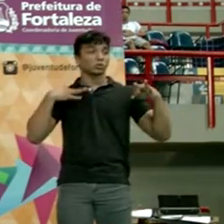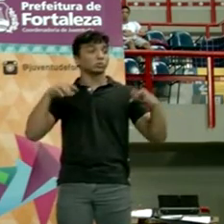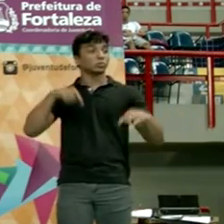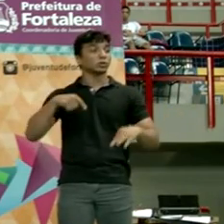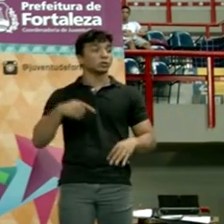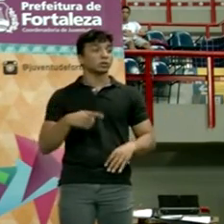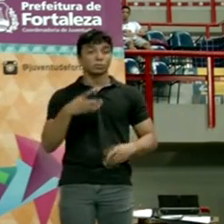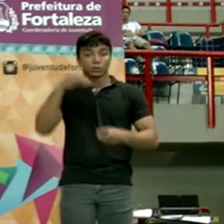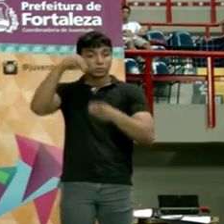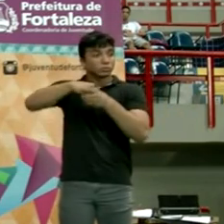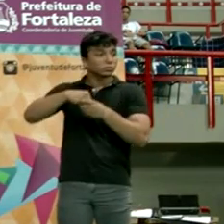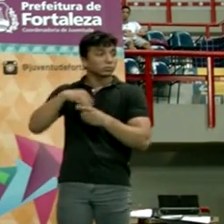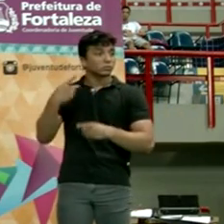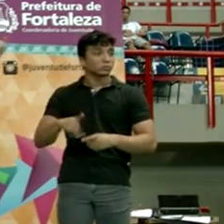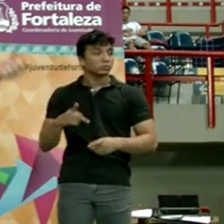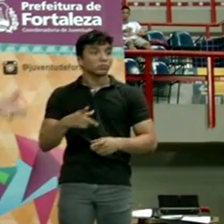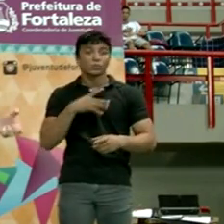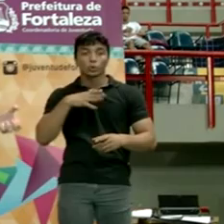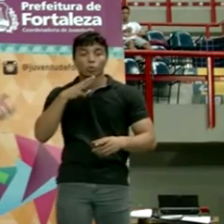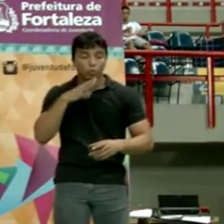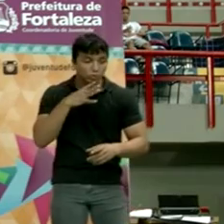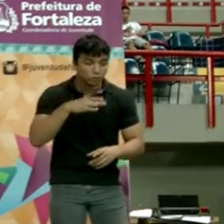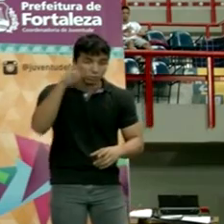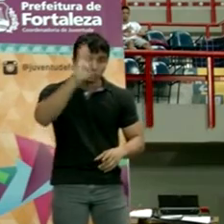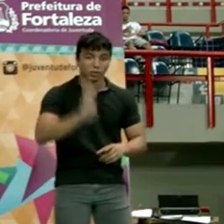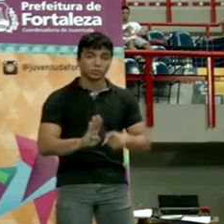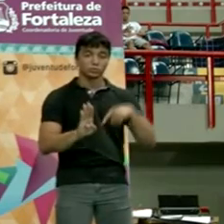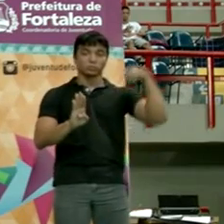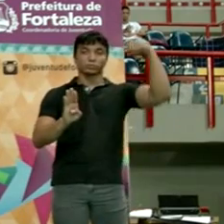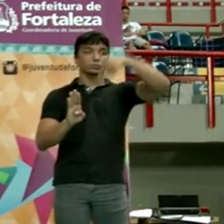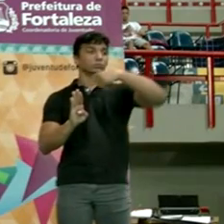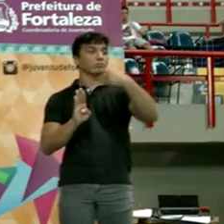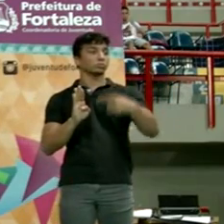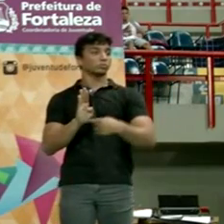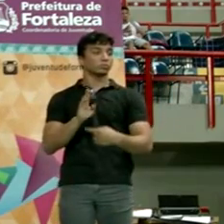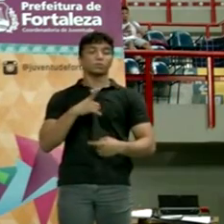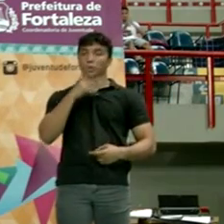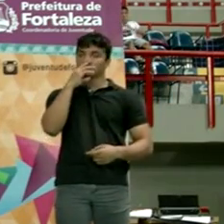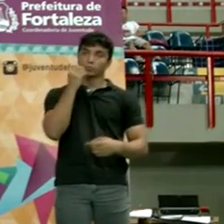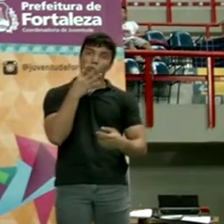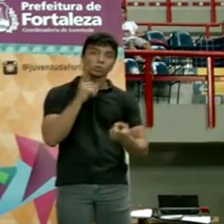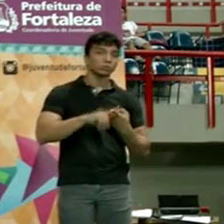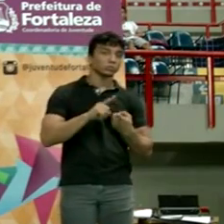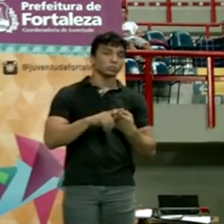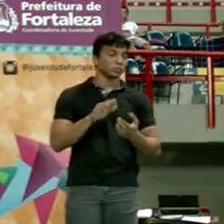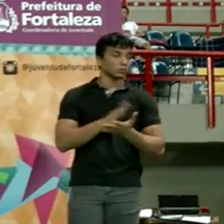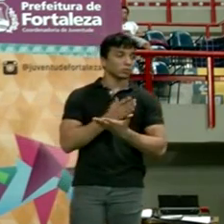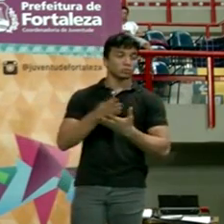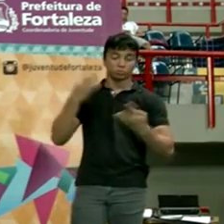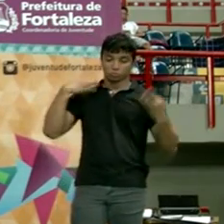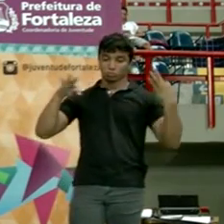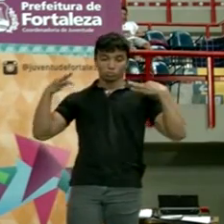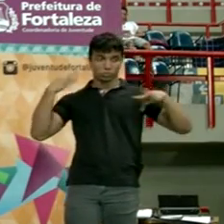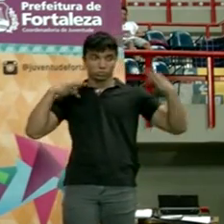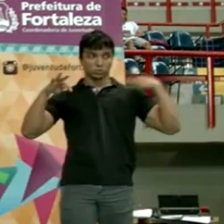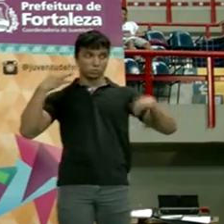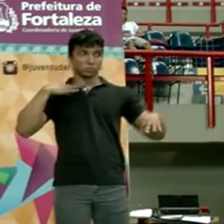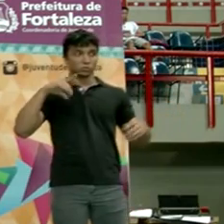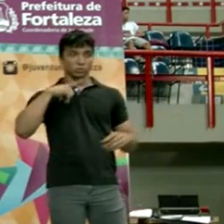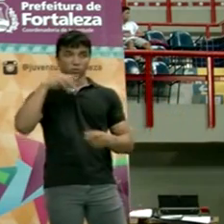turismo interno, vou conhecer mais o Brasil. Então tem esse lado bom também para o